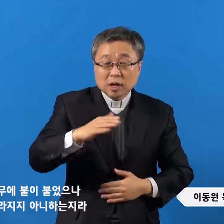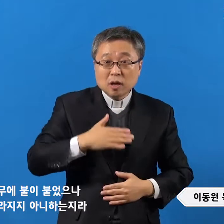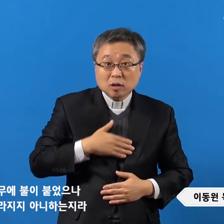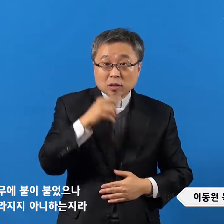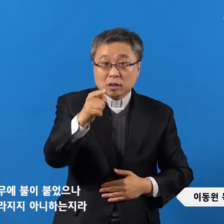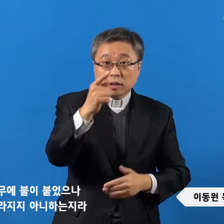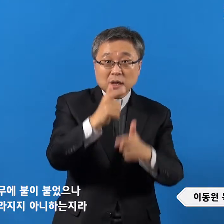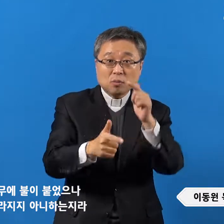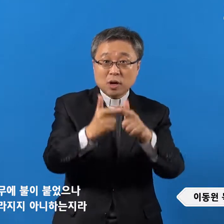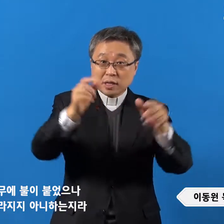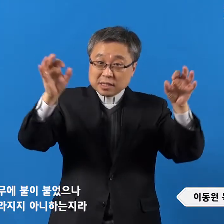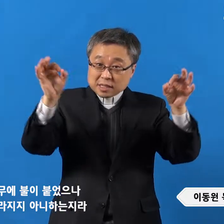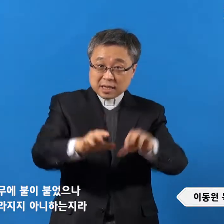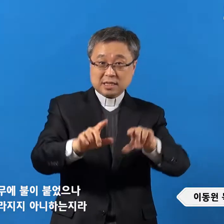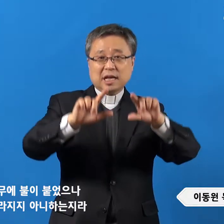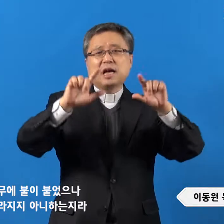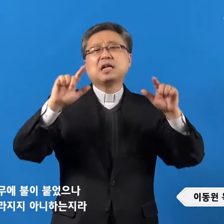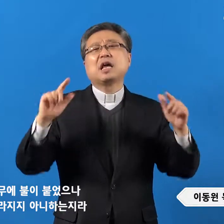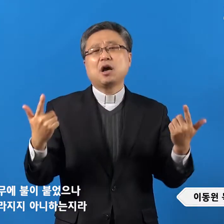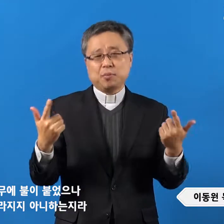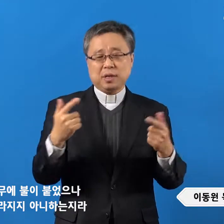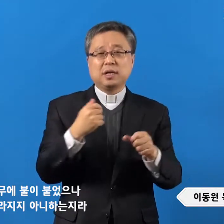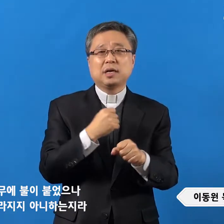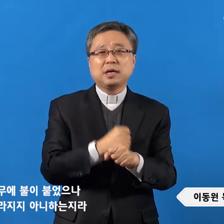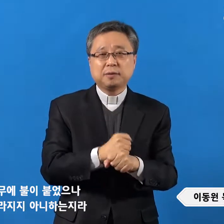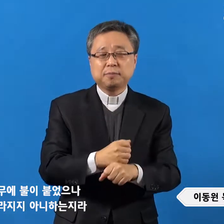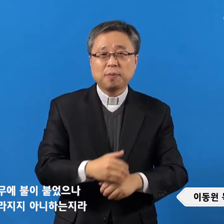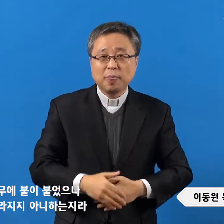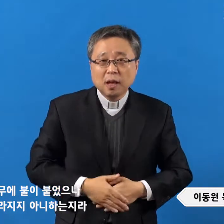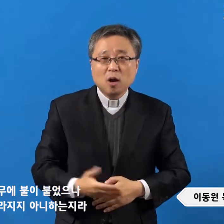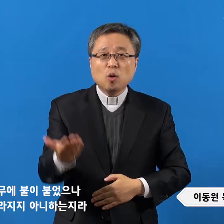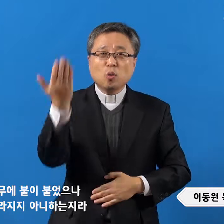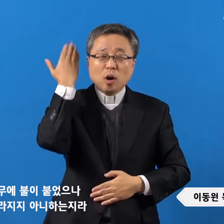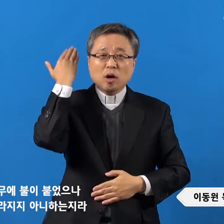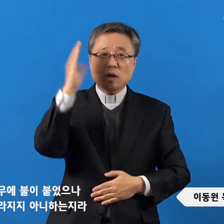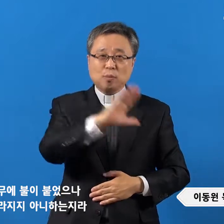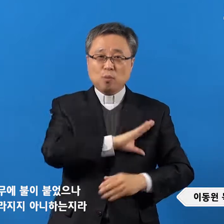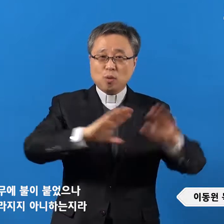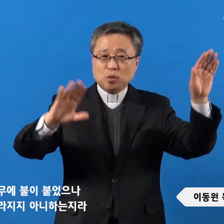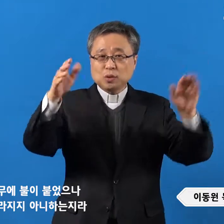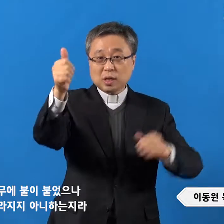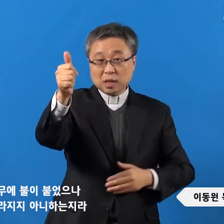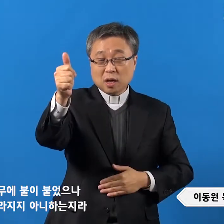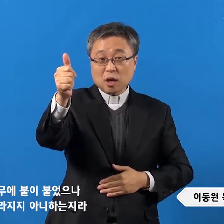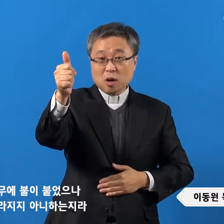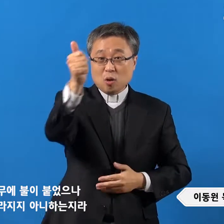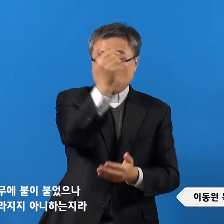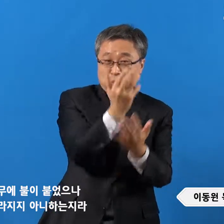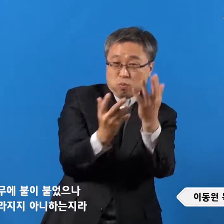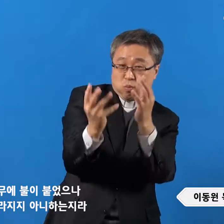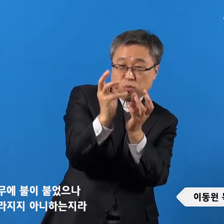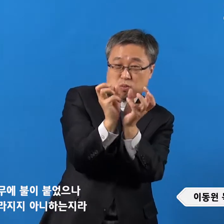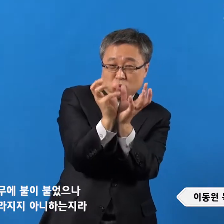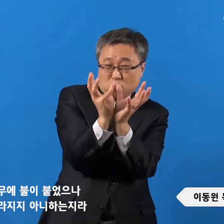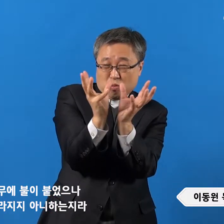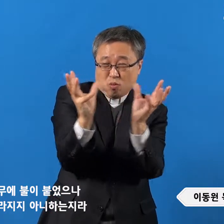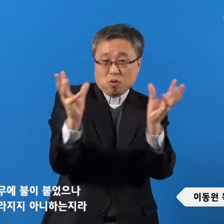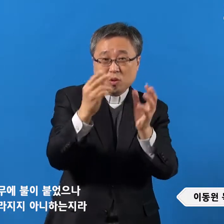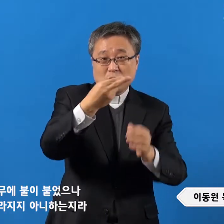사라지지 아니하느니라. 네. 그러니까 과거에 모세에게 불꽃 떨기나무 속에서 등장하셨으니까